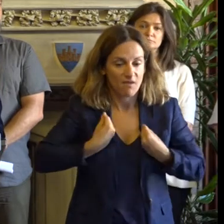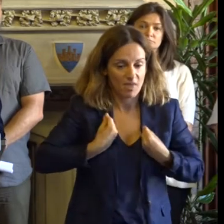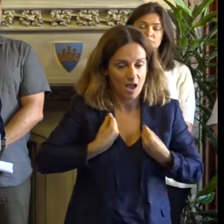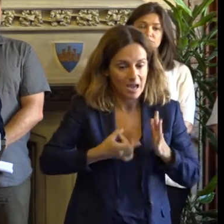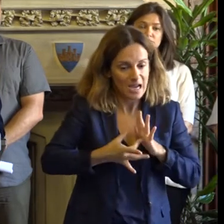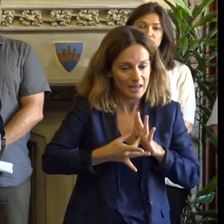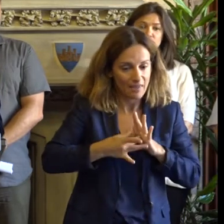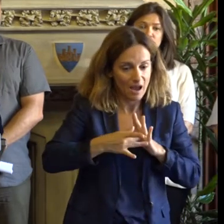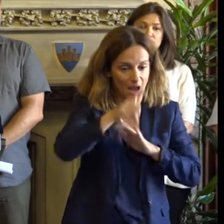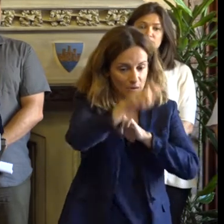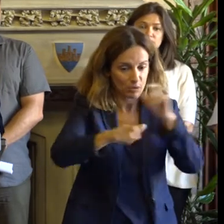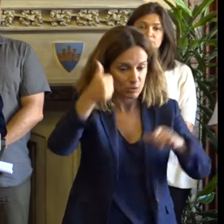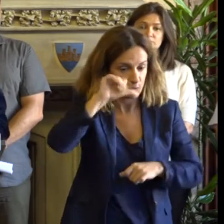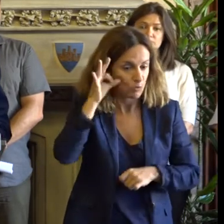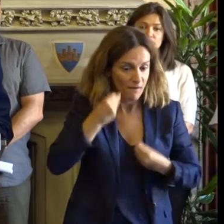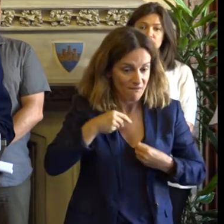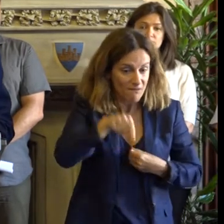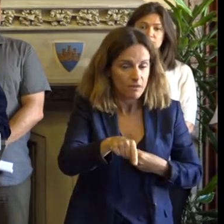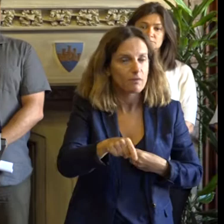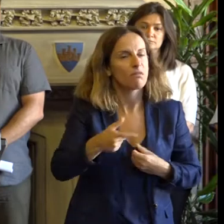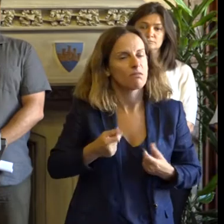i ciutadanes i molt especialment